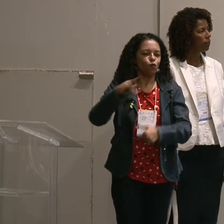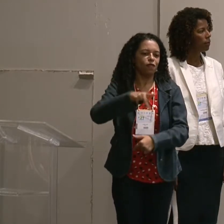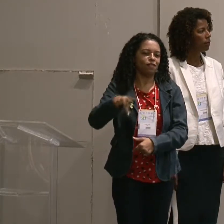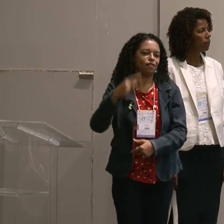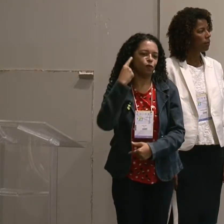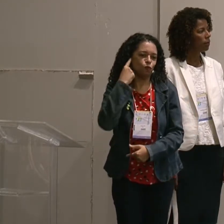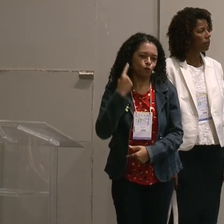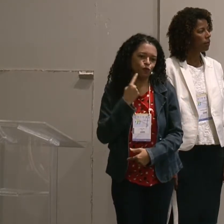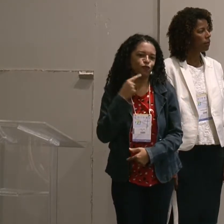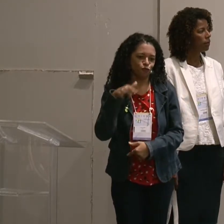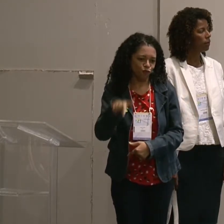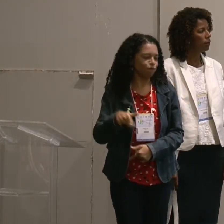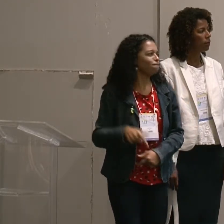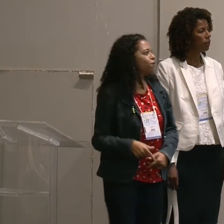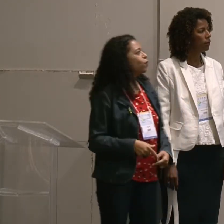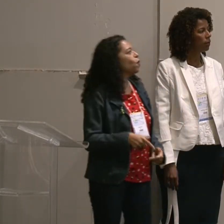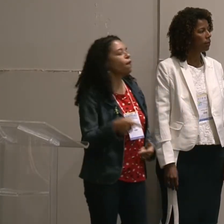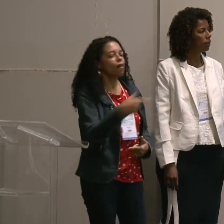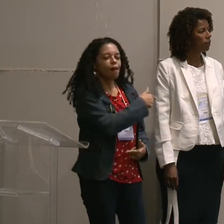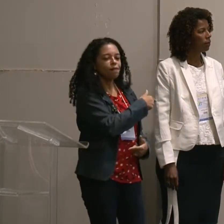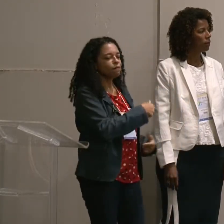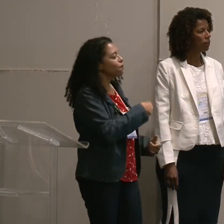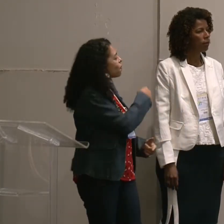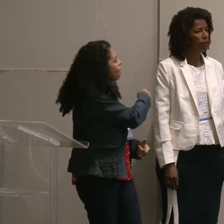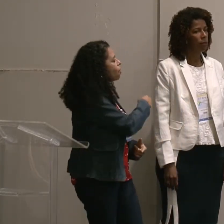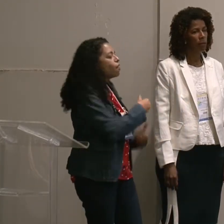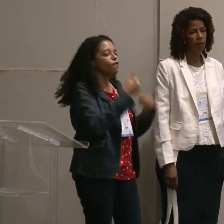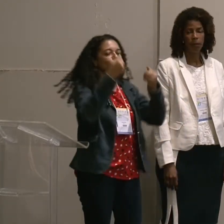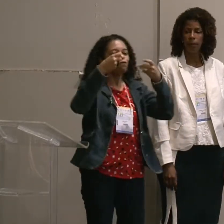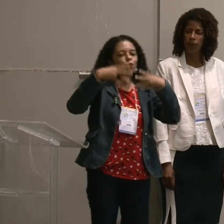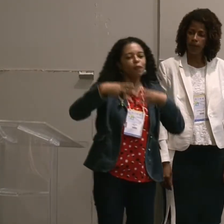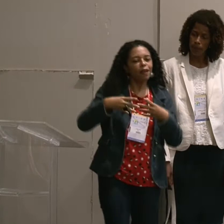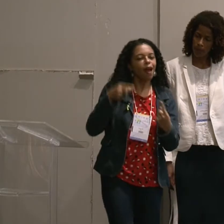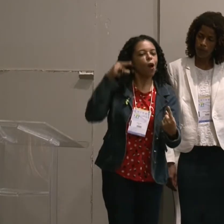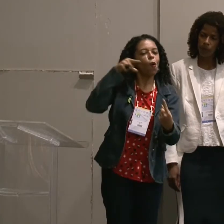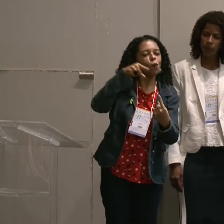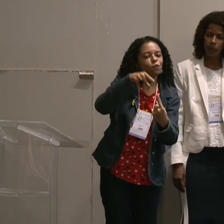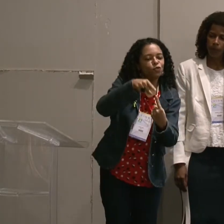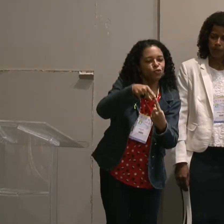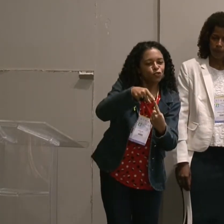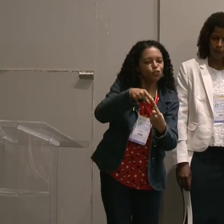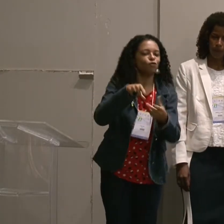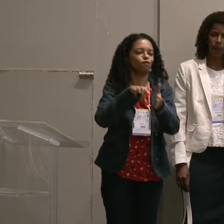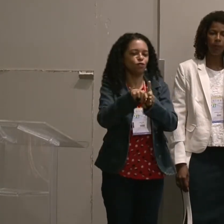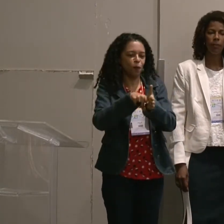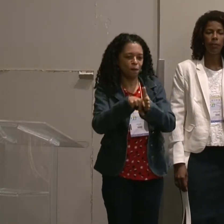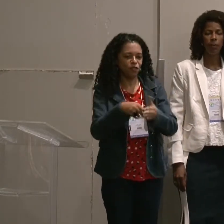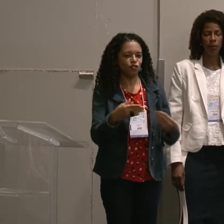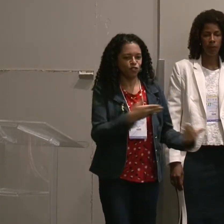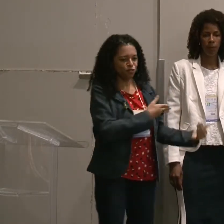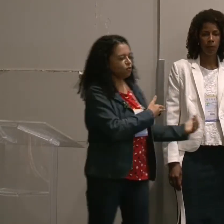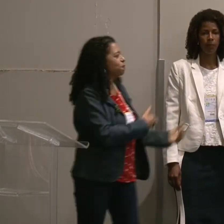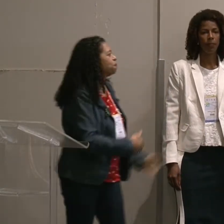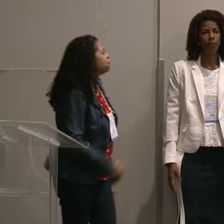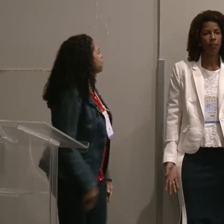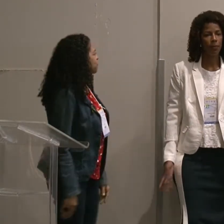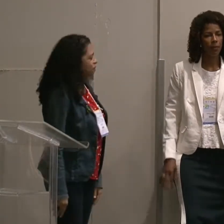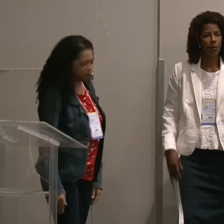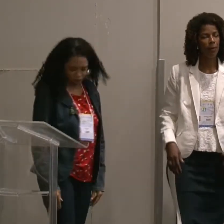atuação deles no ensino profissional. E ela vai explicar o objetivo da nossa pesquisa.